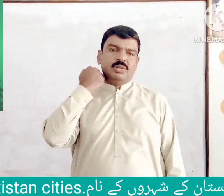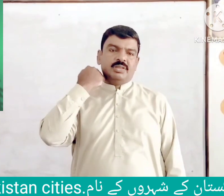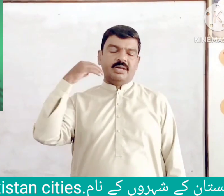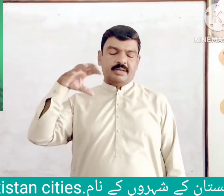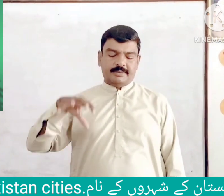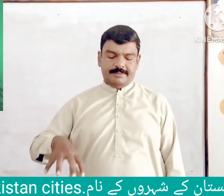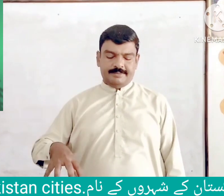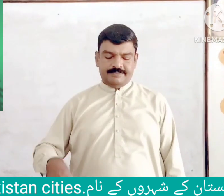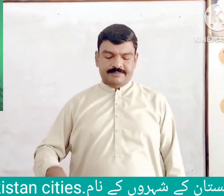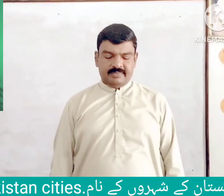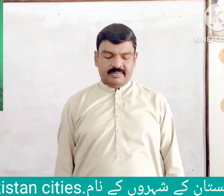मुल्तान।